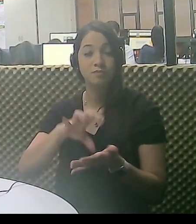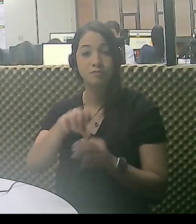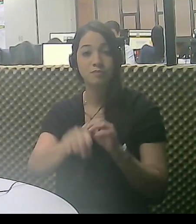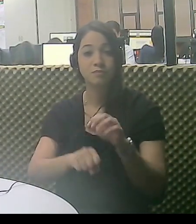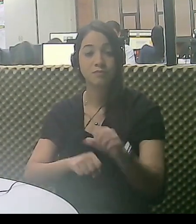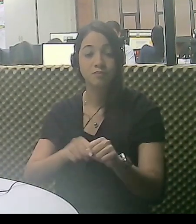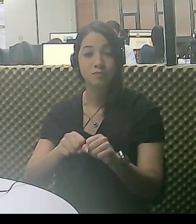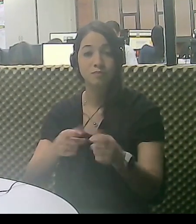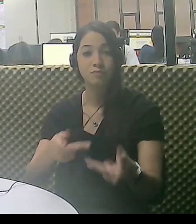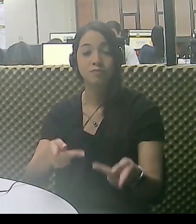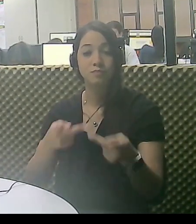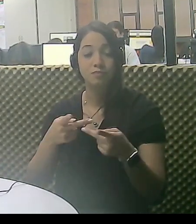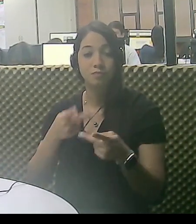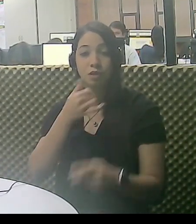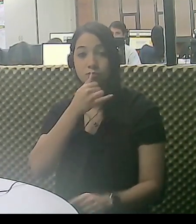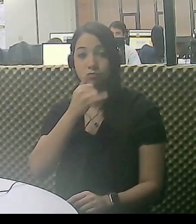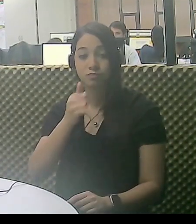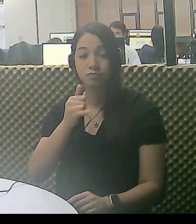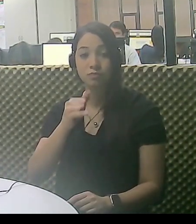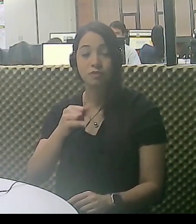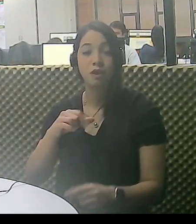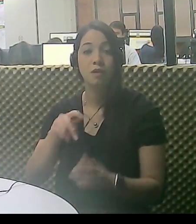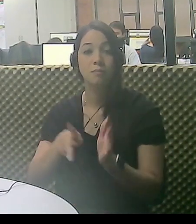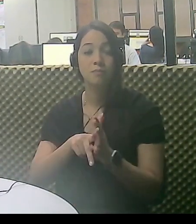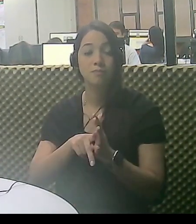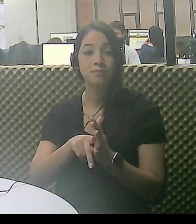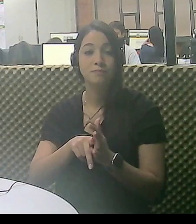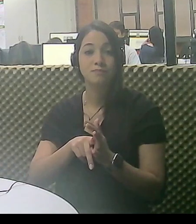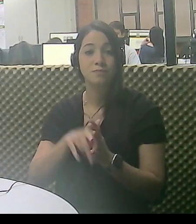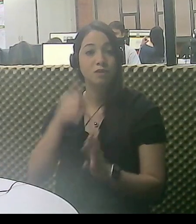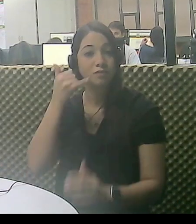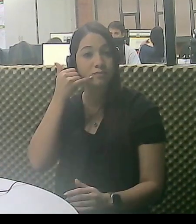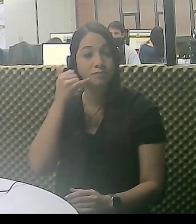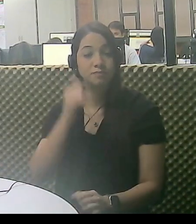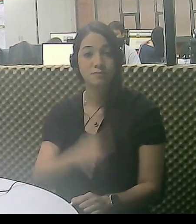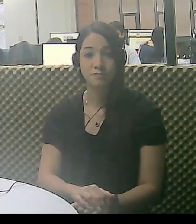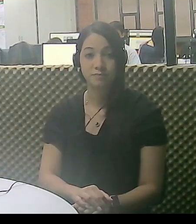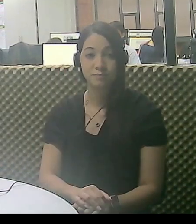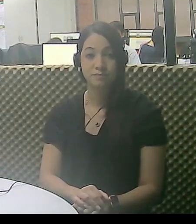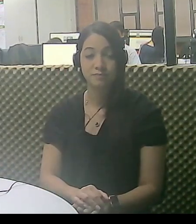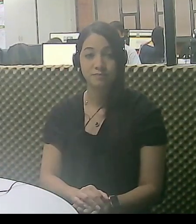para receber lixo eletrônico, como pilhas e baterias de celular.